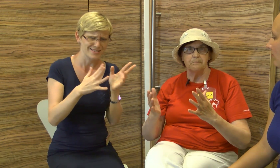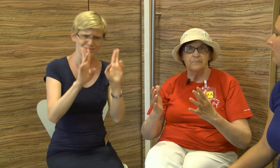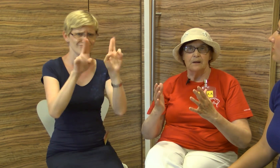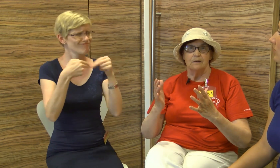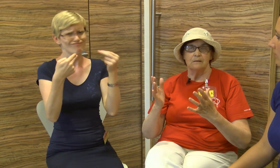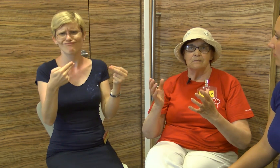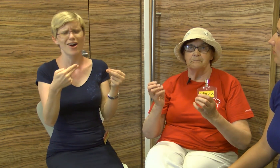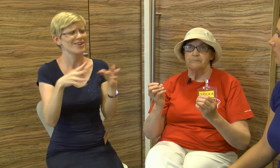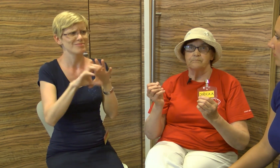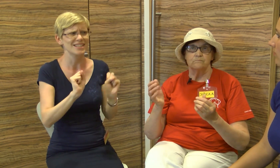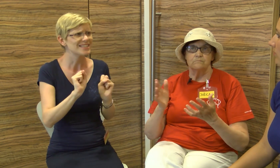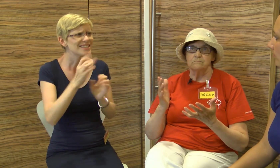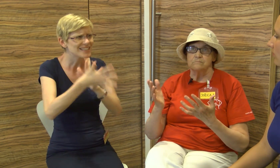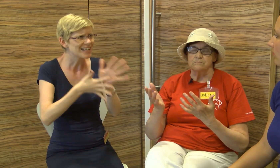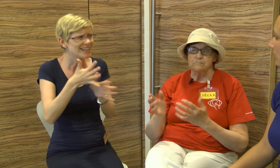kretnje